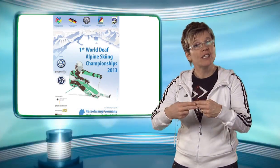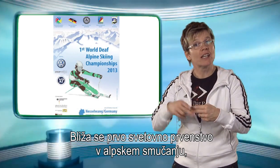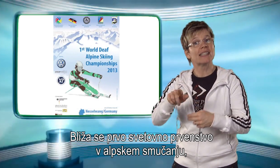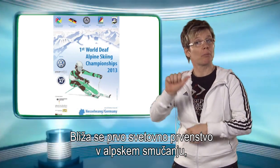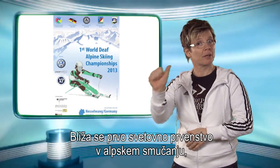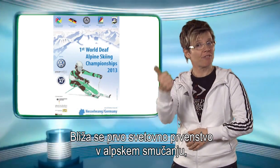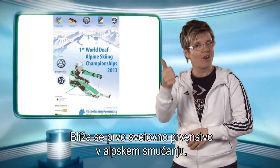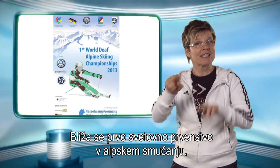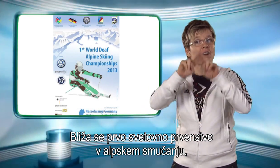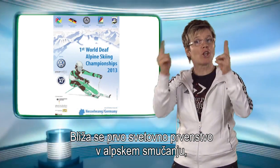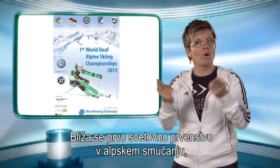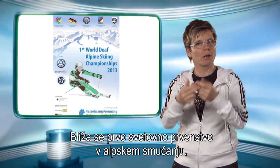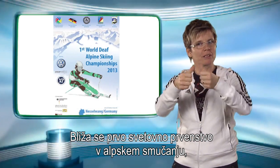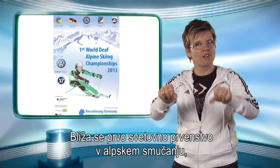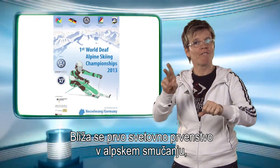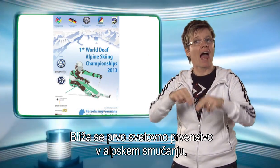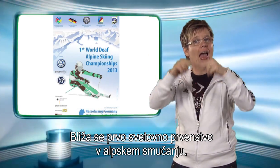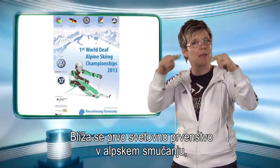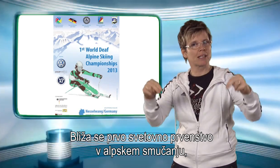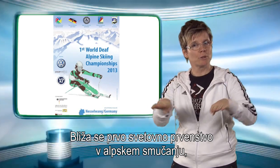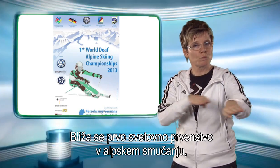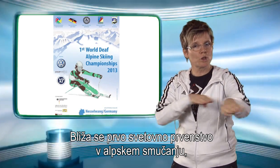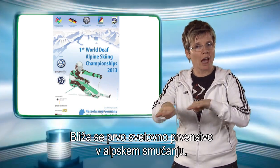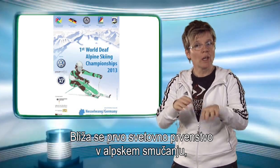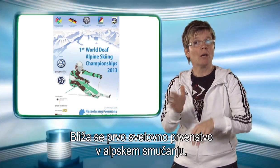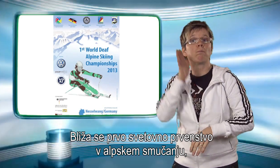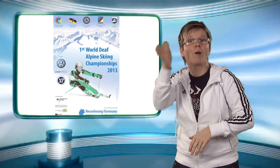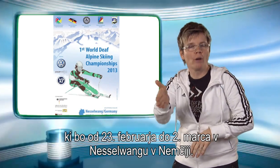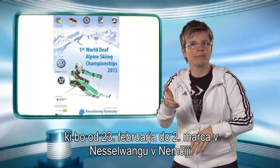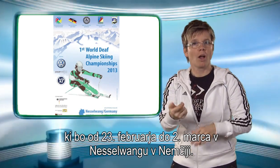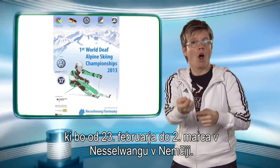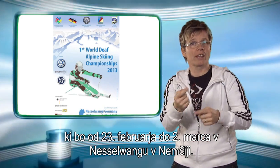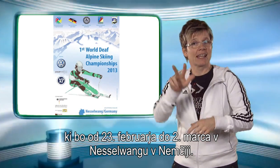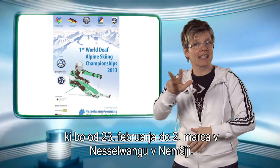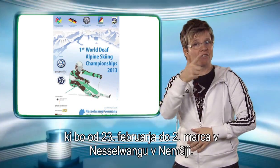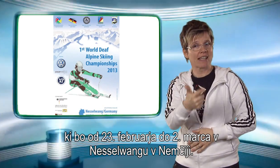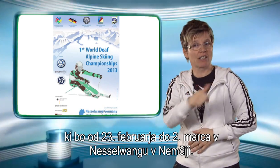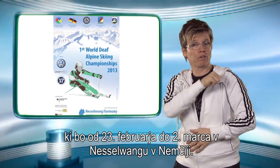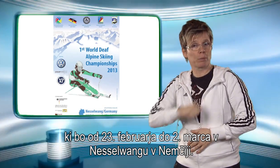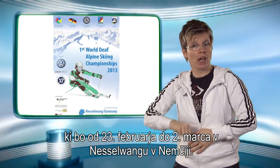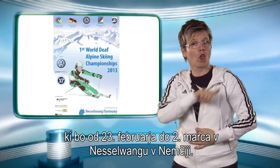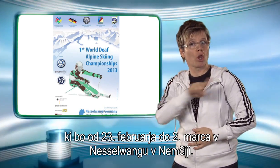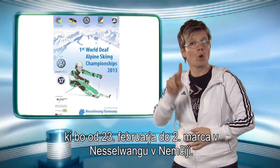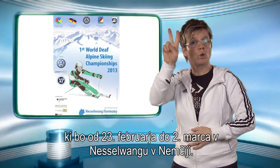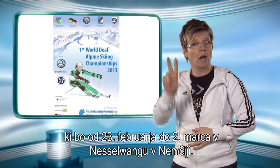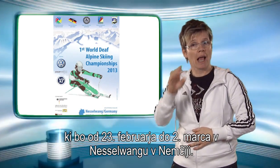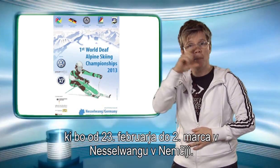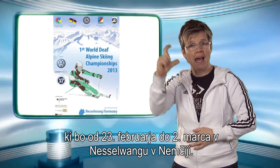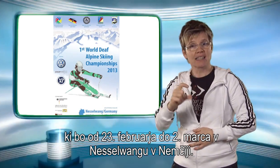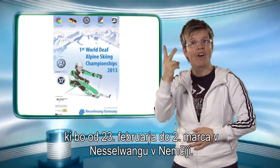Bliža se prvo svetovno prvenstvo v alpskem smučanju, ki bo od 23. februarja do 2. marca v